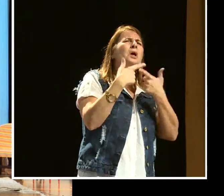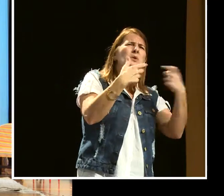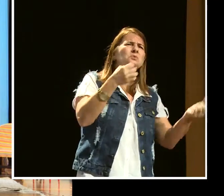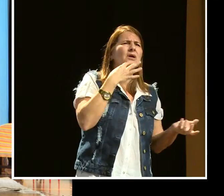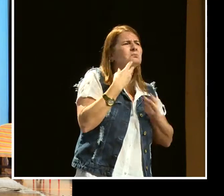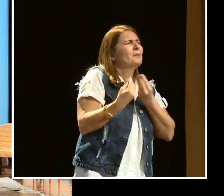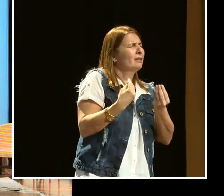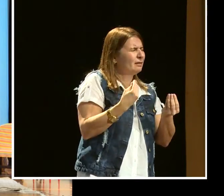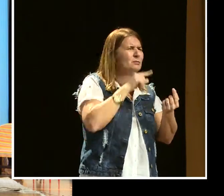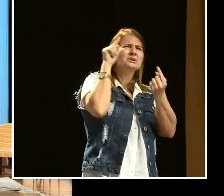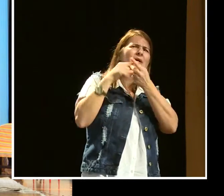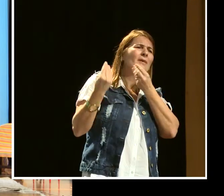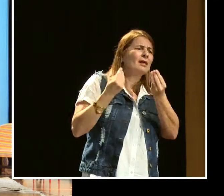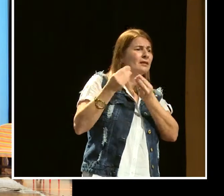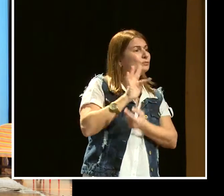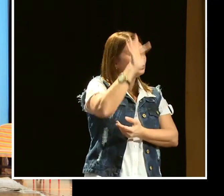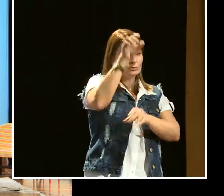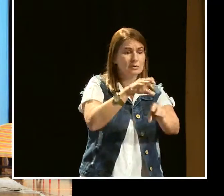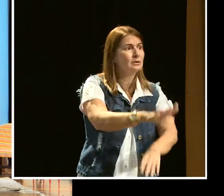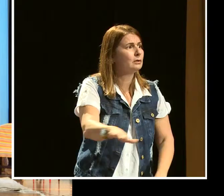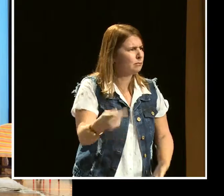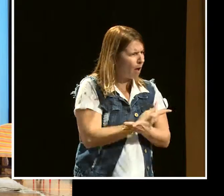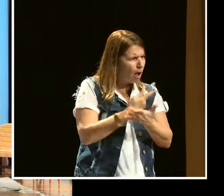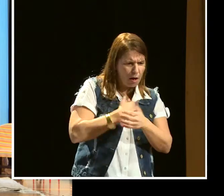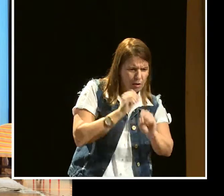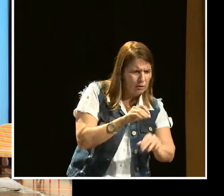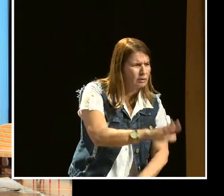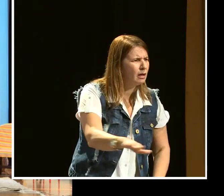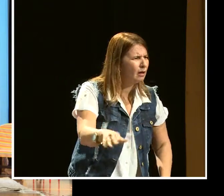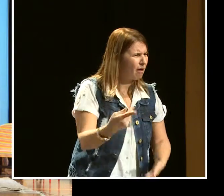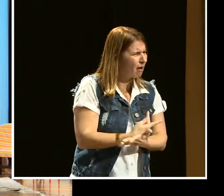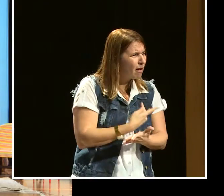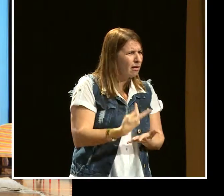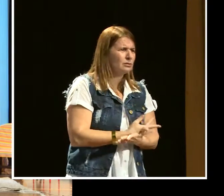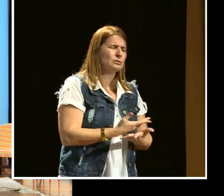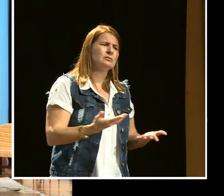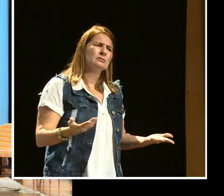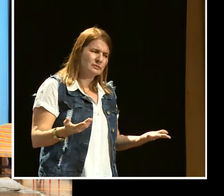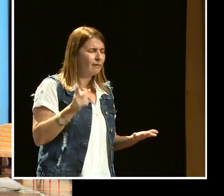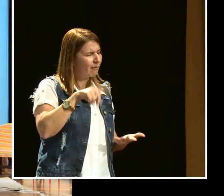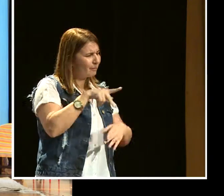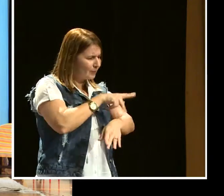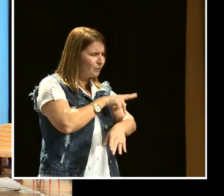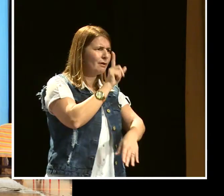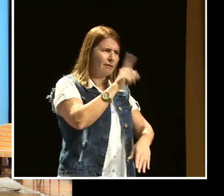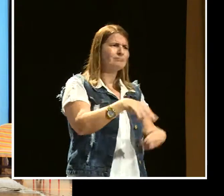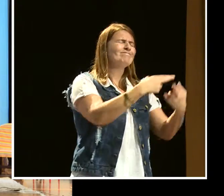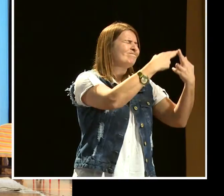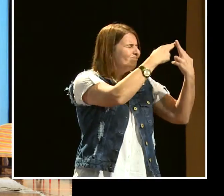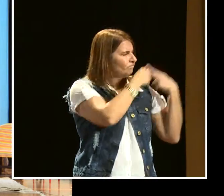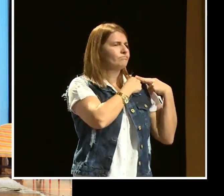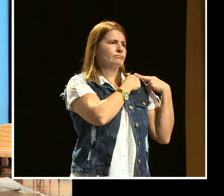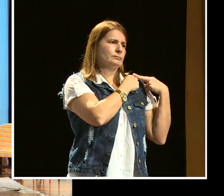conhecer e interagir com a língua de sinais. É isso, você vai dar aula para alunos surdos, você pode dar aula também